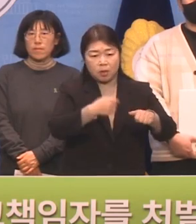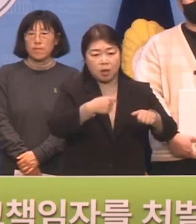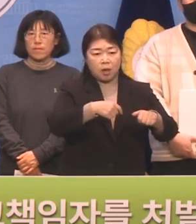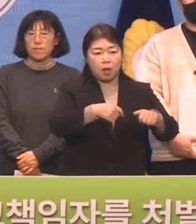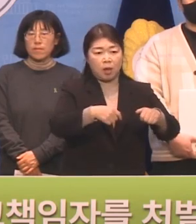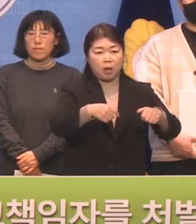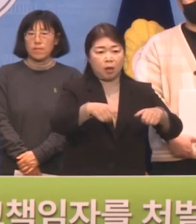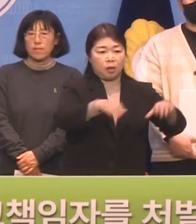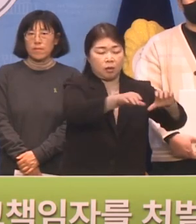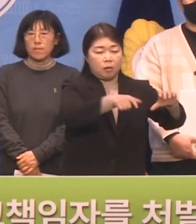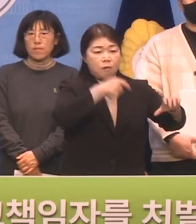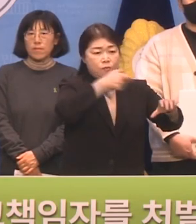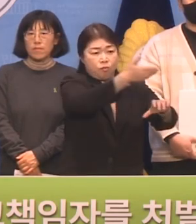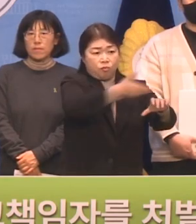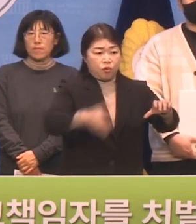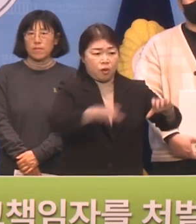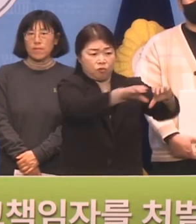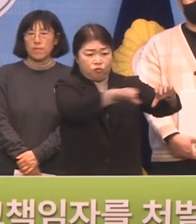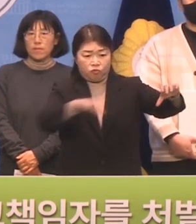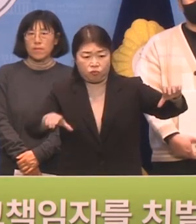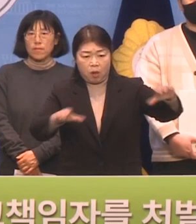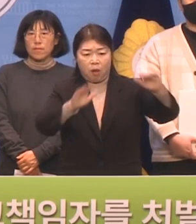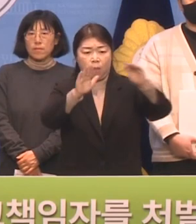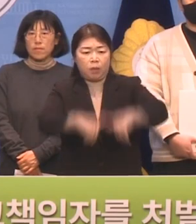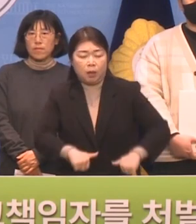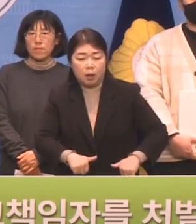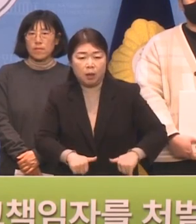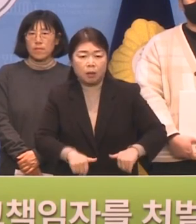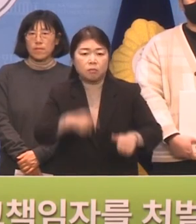무너지고 그리고 미호강물은